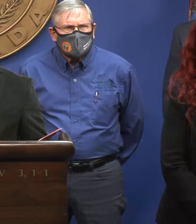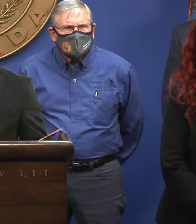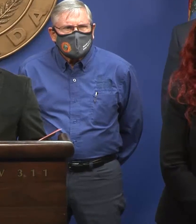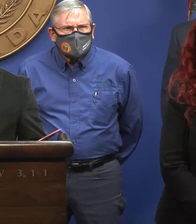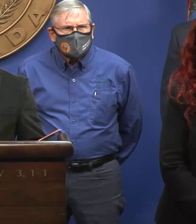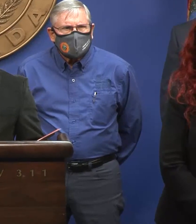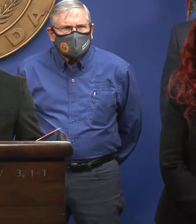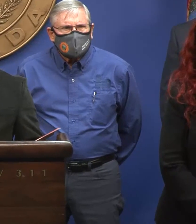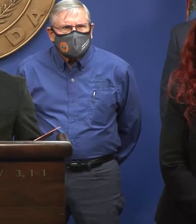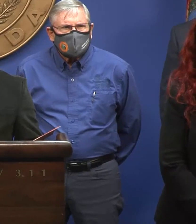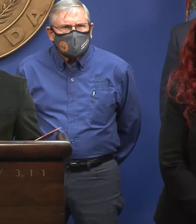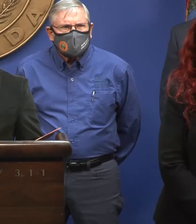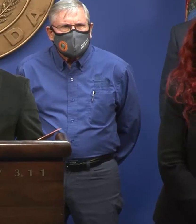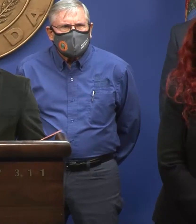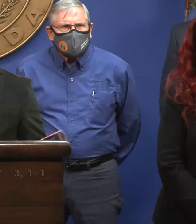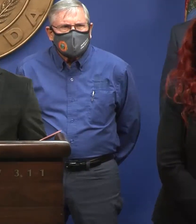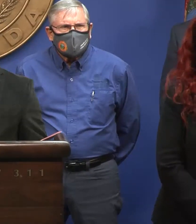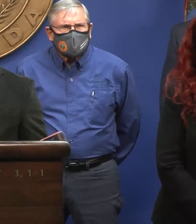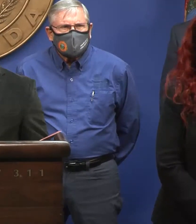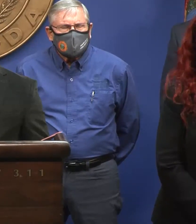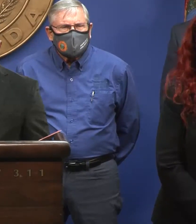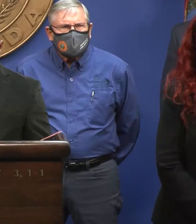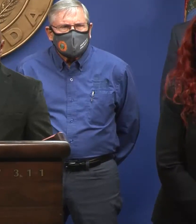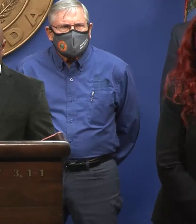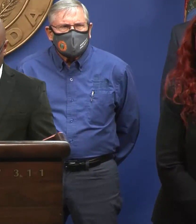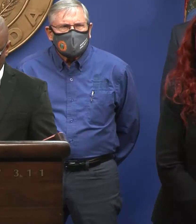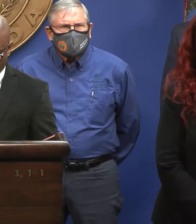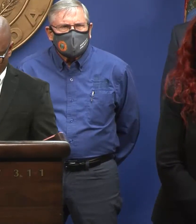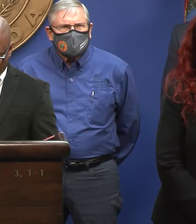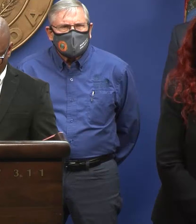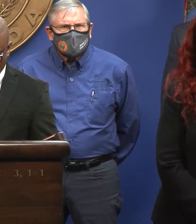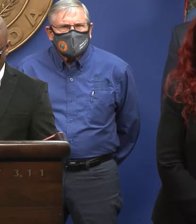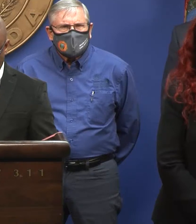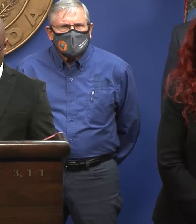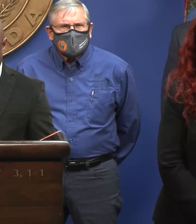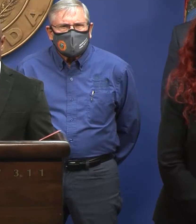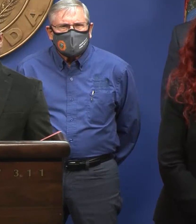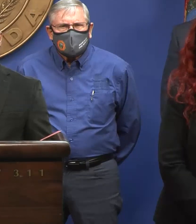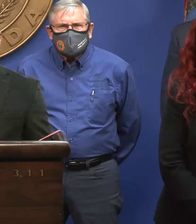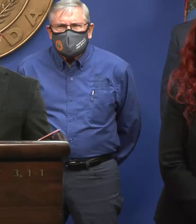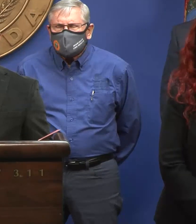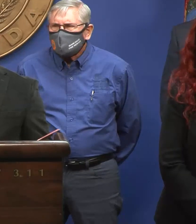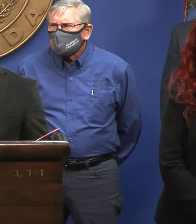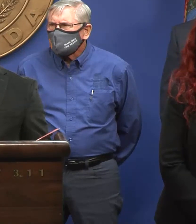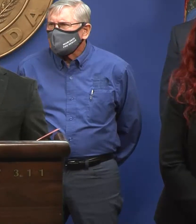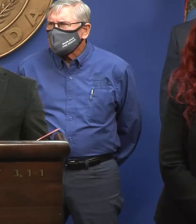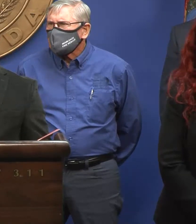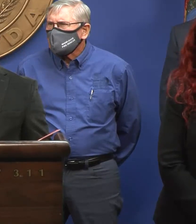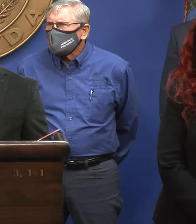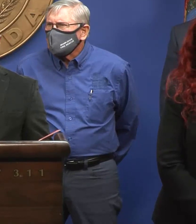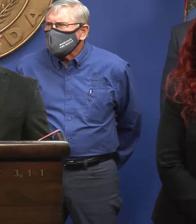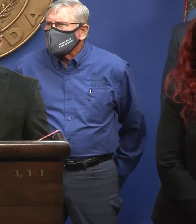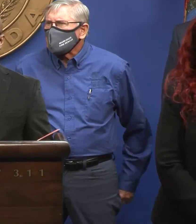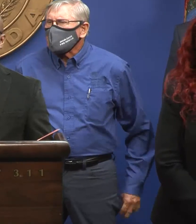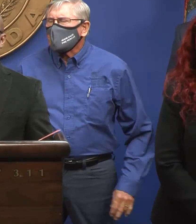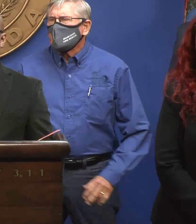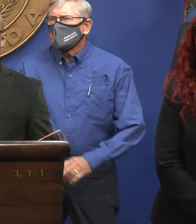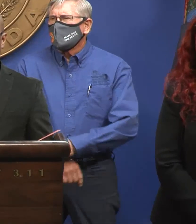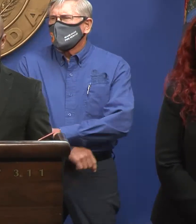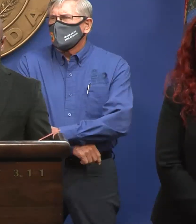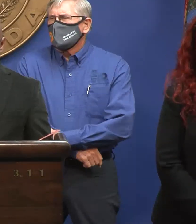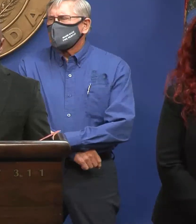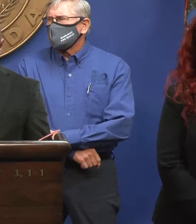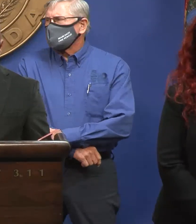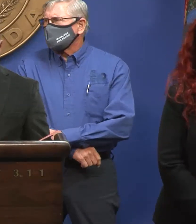Deuxièmement, il faut nous capables de préparer pour la tempête. Troisièmement, il faut nous faire un plan. Et quatrièmement, il faut nous prendre un vaccin. Nous allons dire